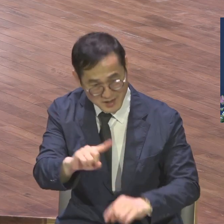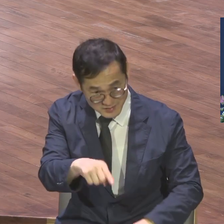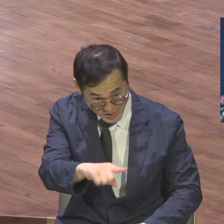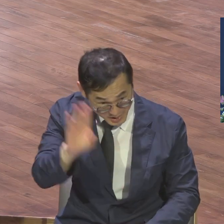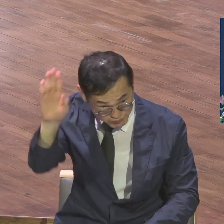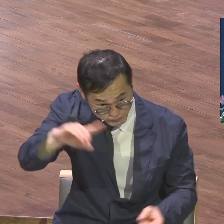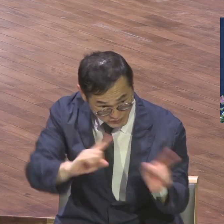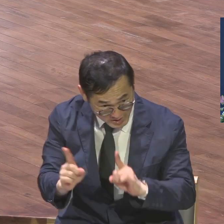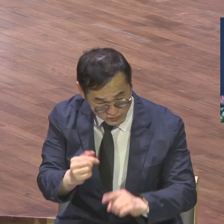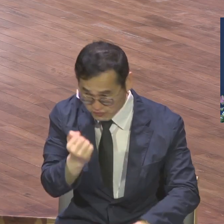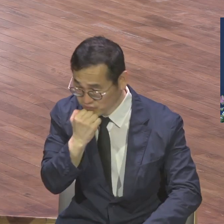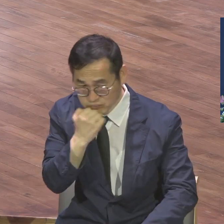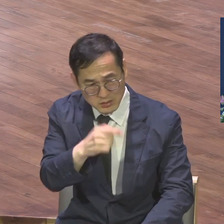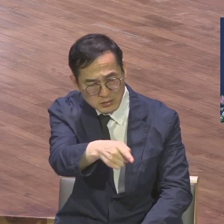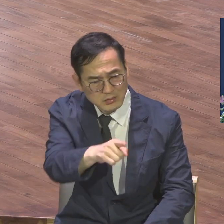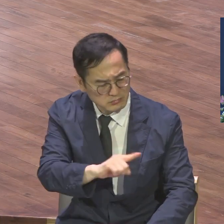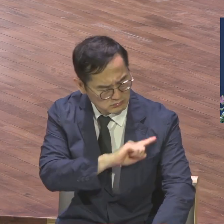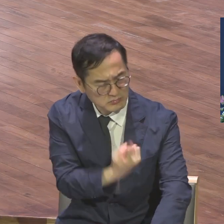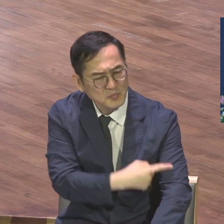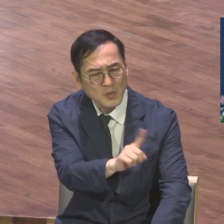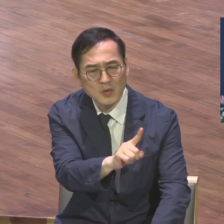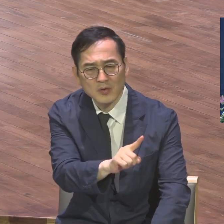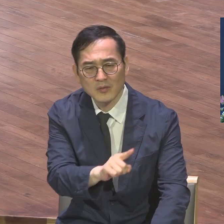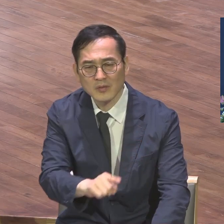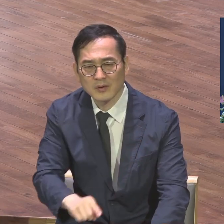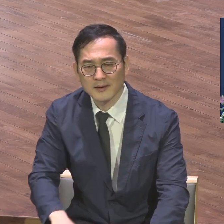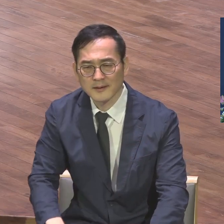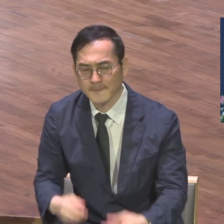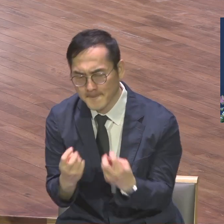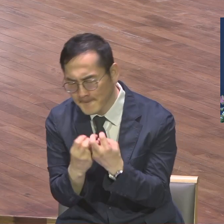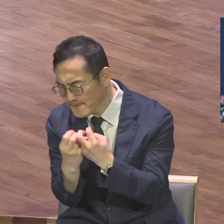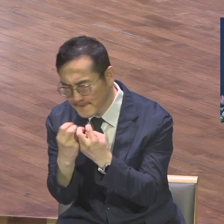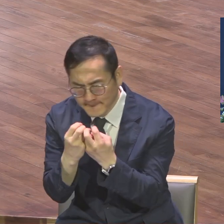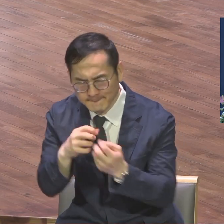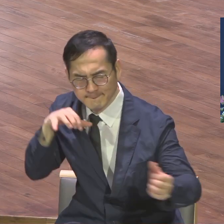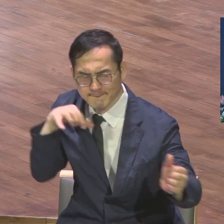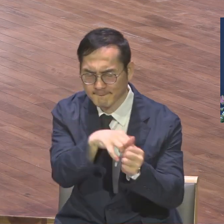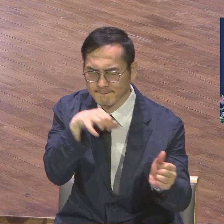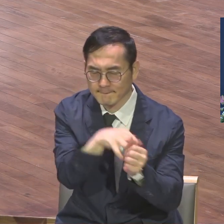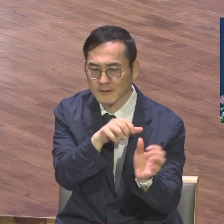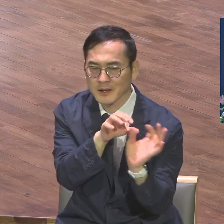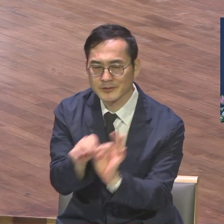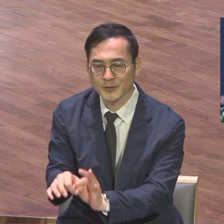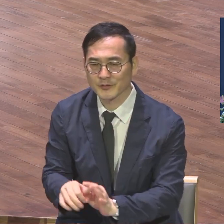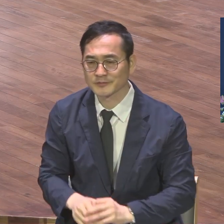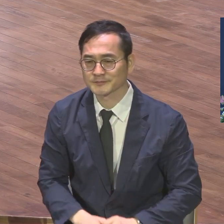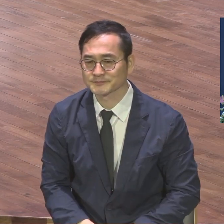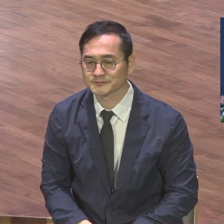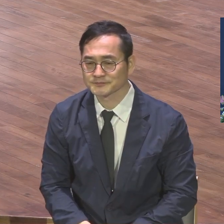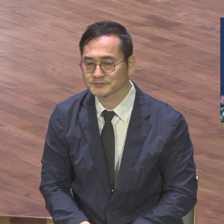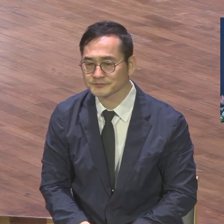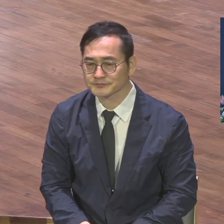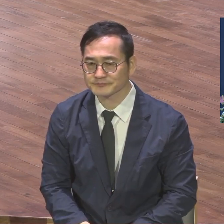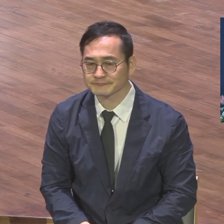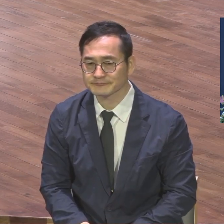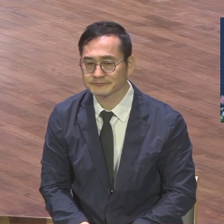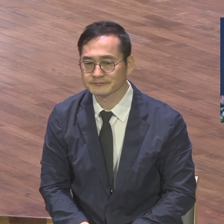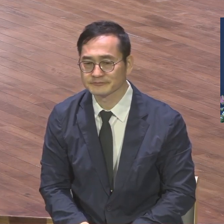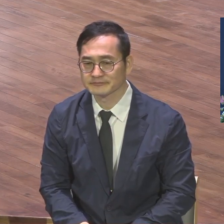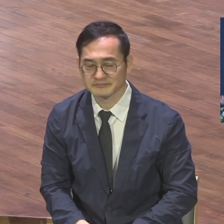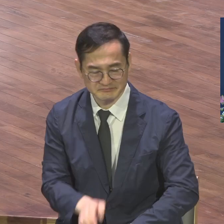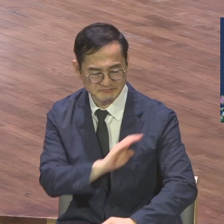이 주제를 가지고 예수님을 공경에 빠뜨리려고 그렇게 도전했어요. 이